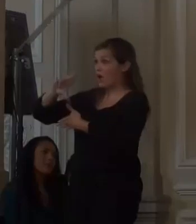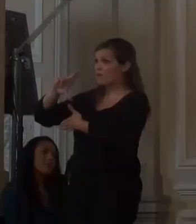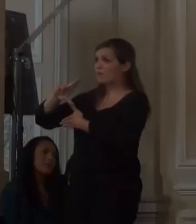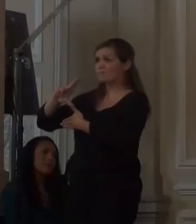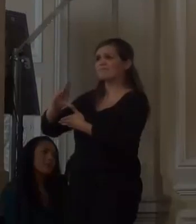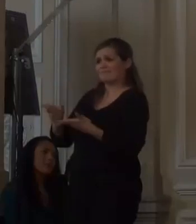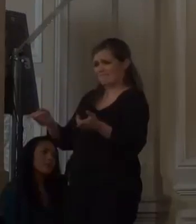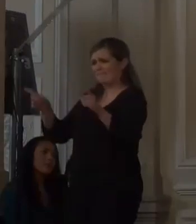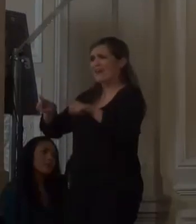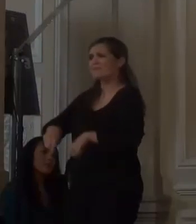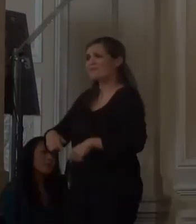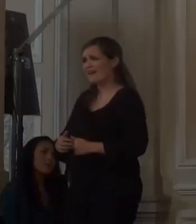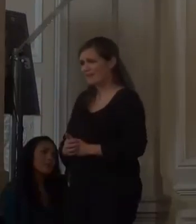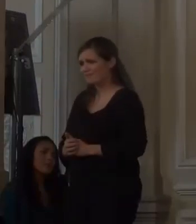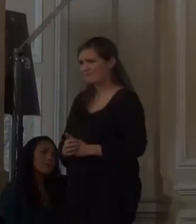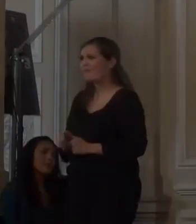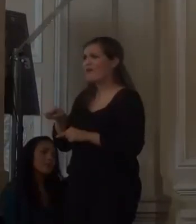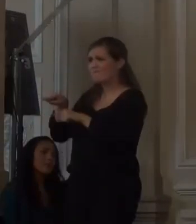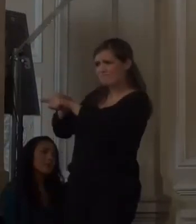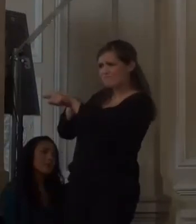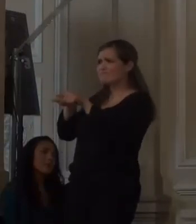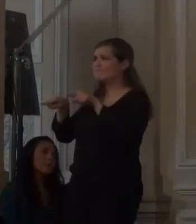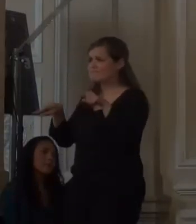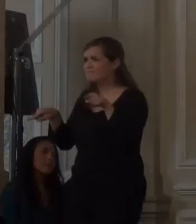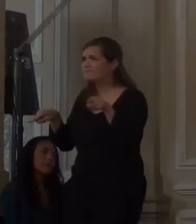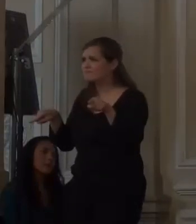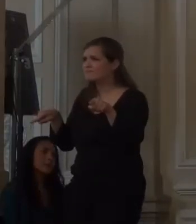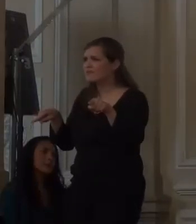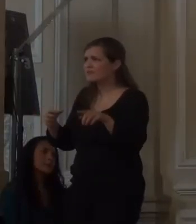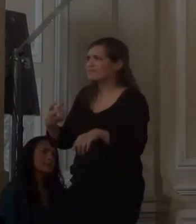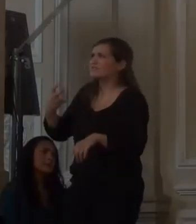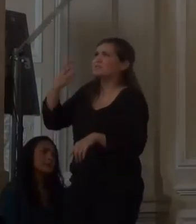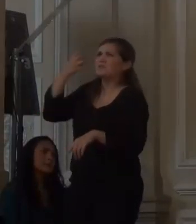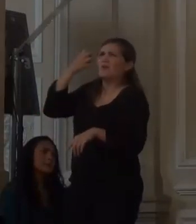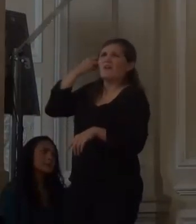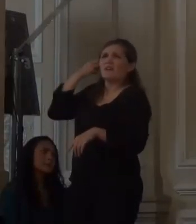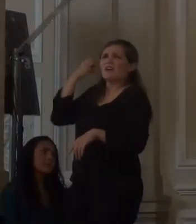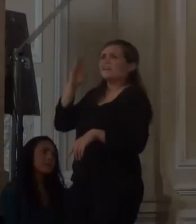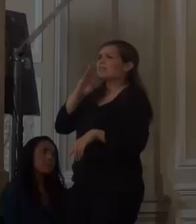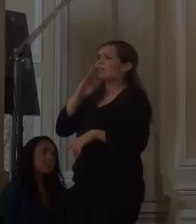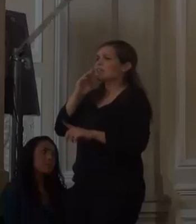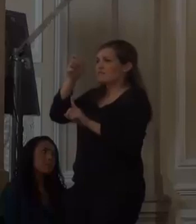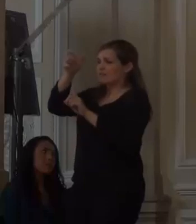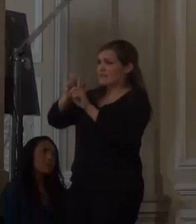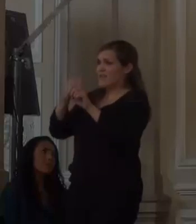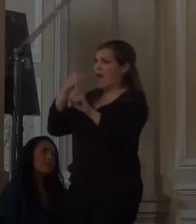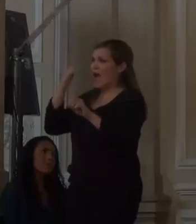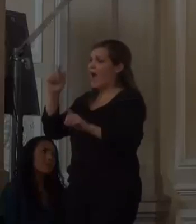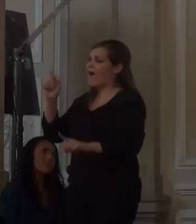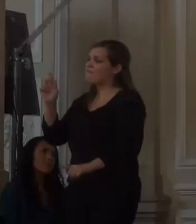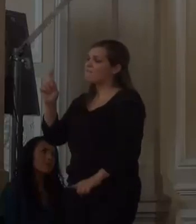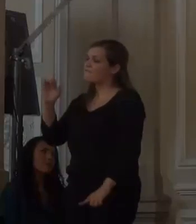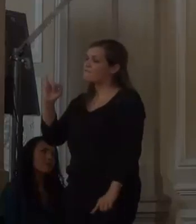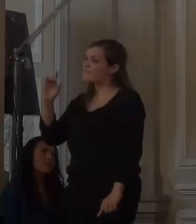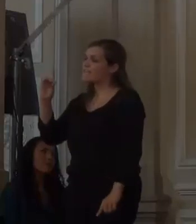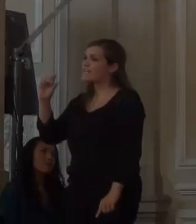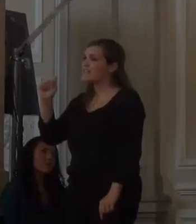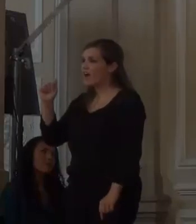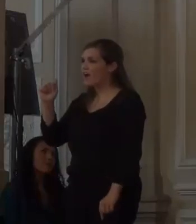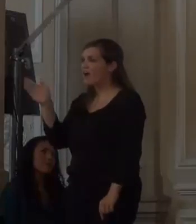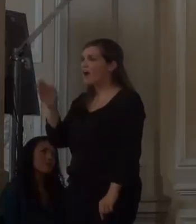tampoco sería la misma sin la pintora, por ejemplo, Frida Kahlo,